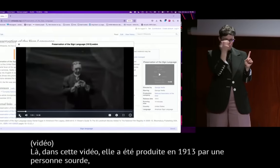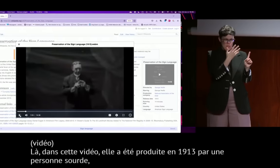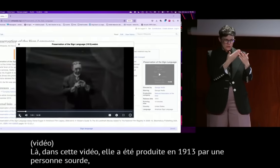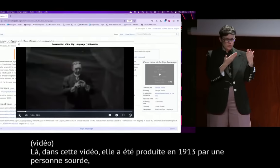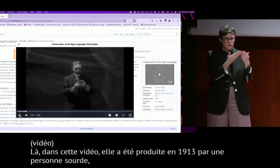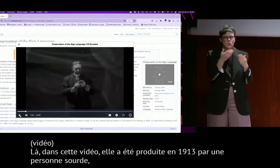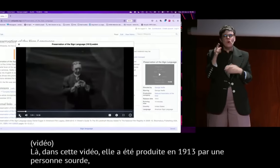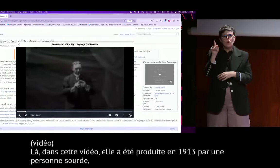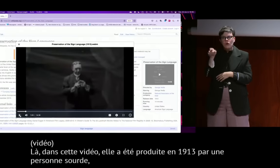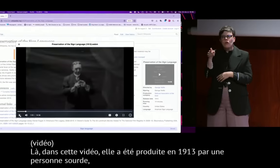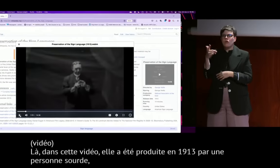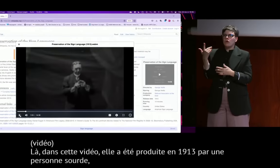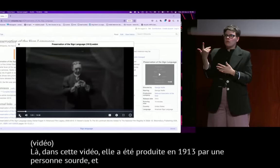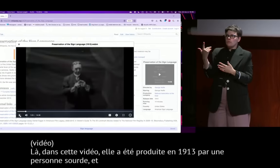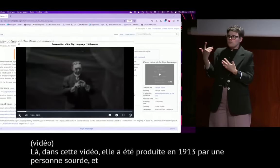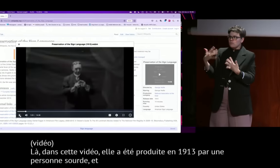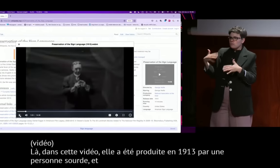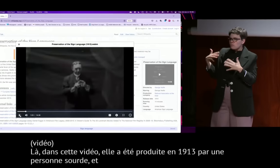aux États-Unis,